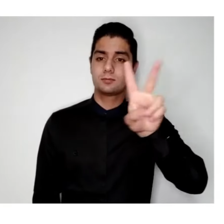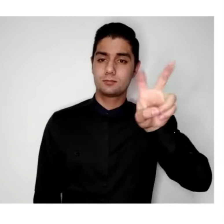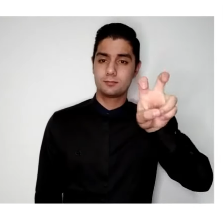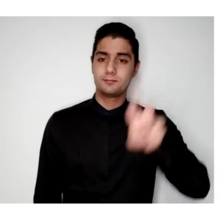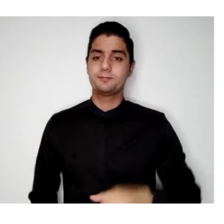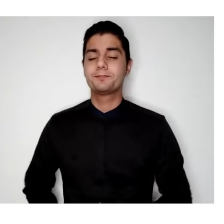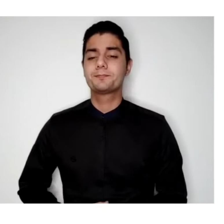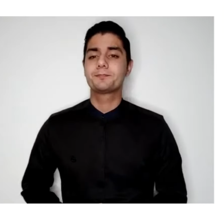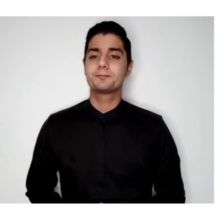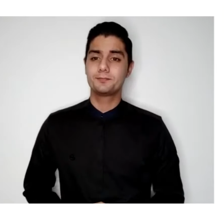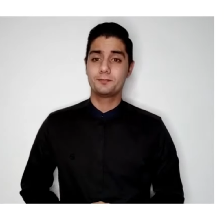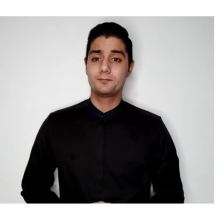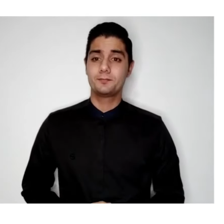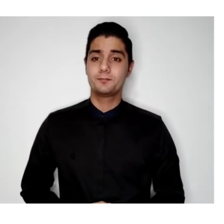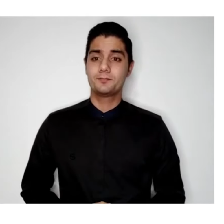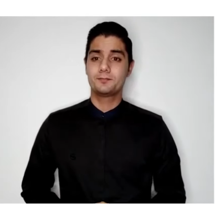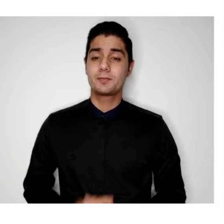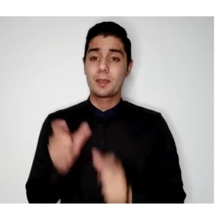1.205.217.